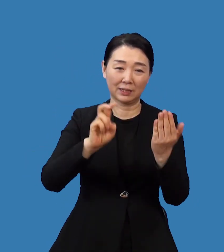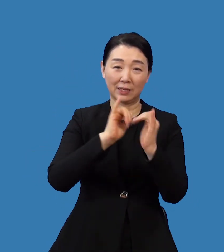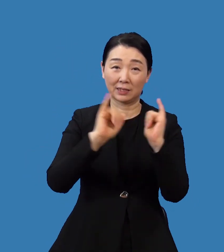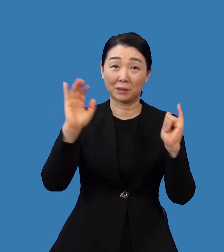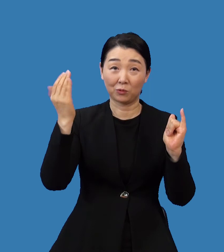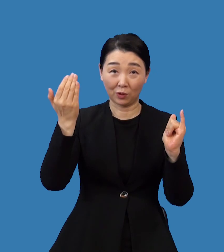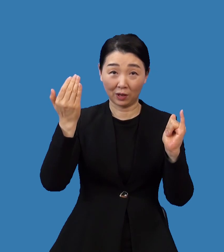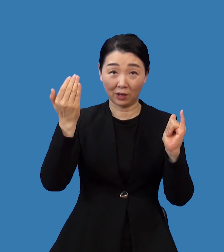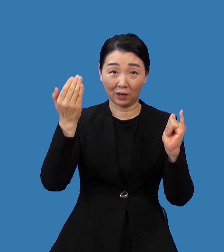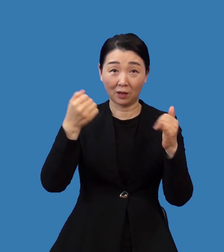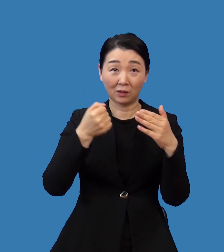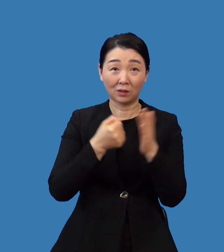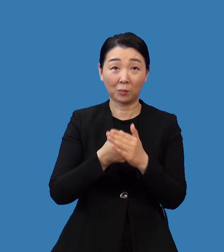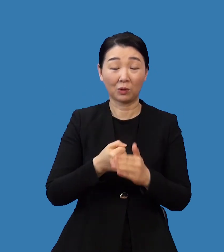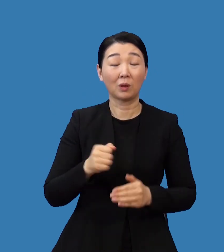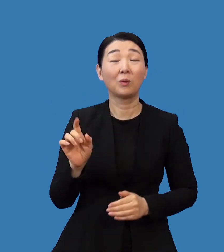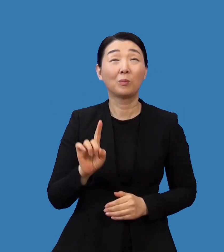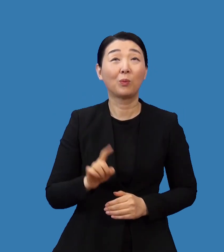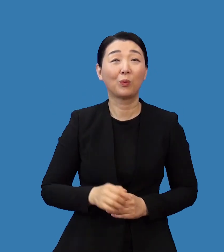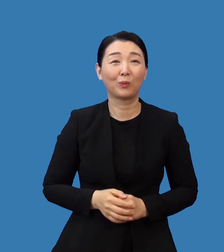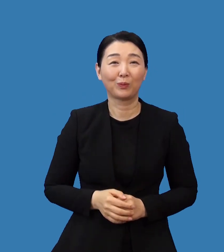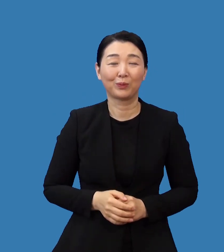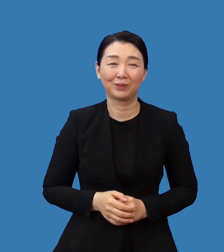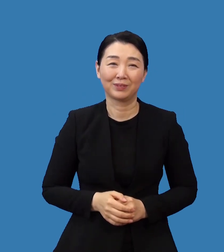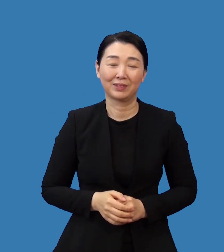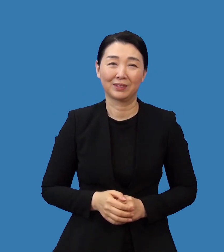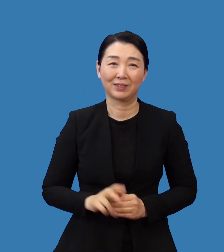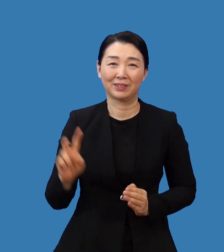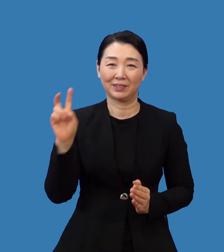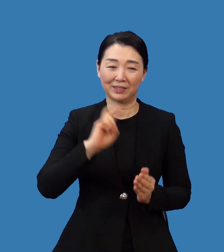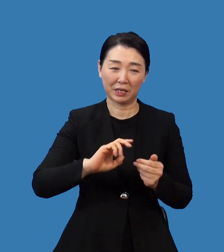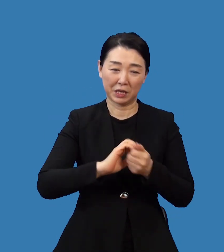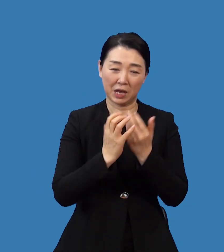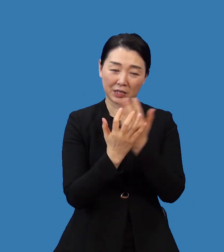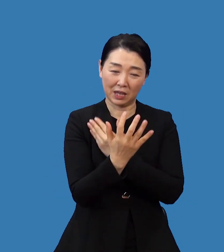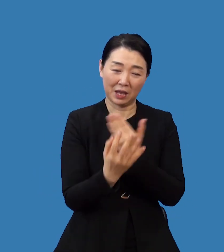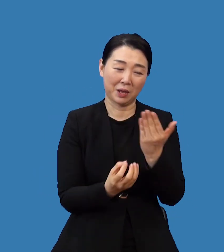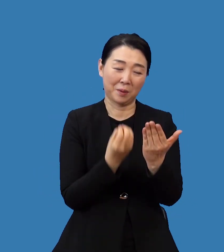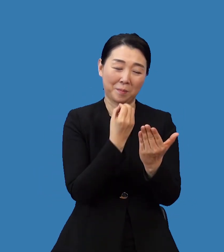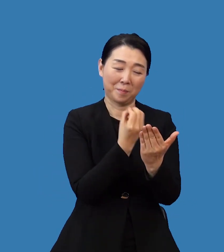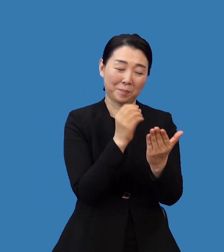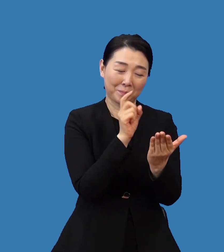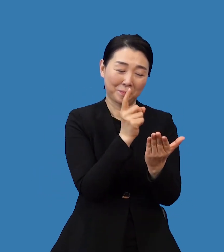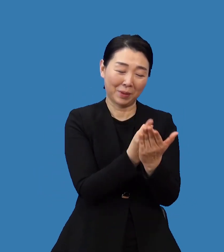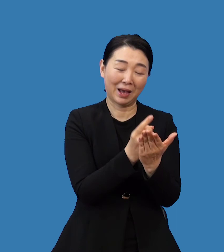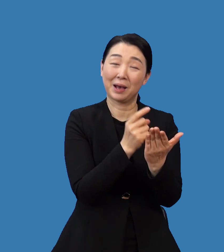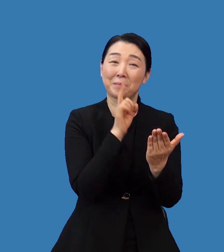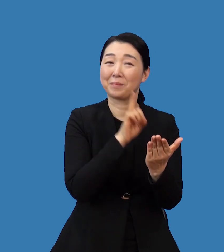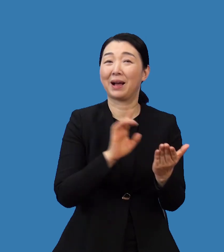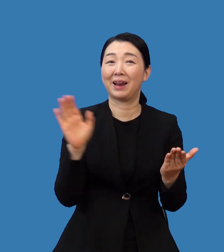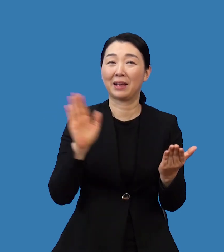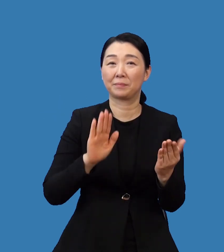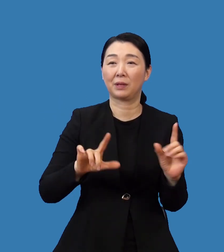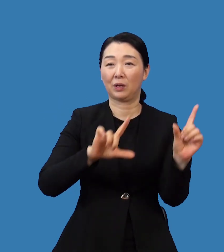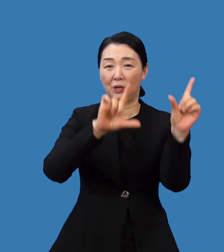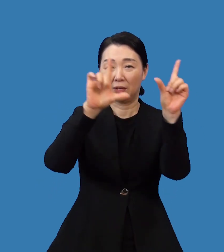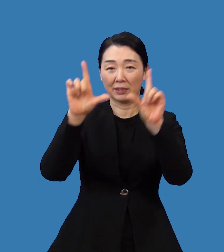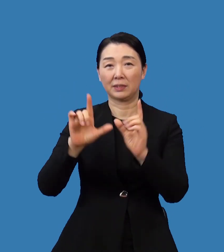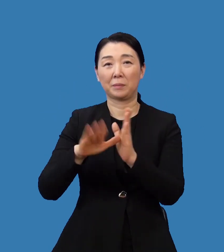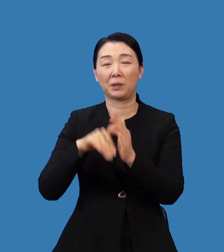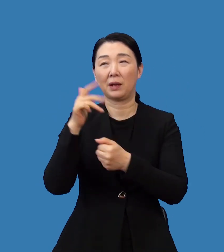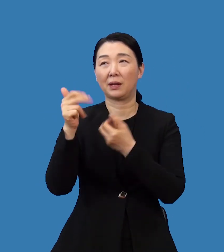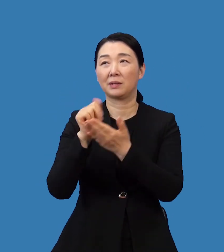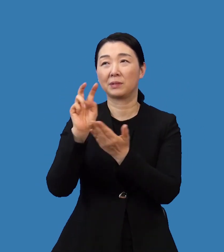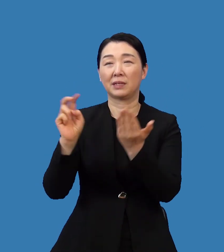해서 다 우리가 찬양대, 성가대에 들어가자는 얘기가 아니에요. 우리의 삶으로 하나님을